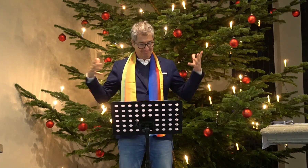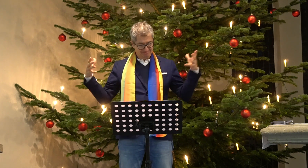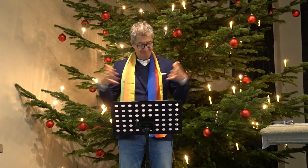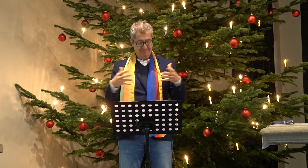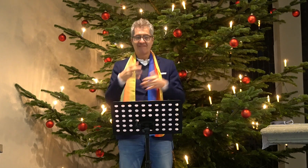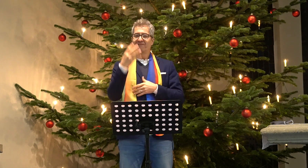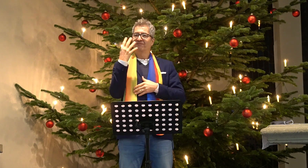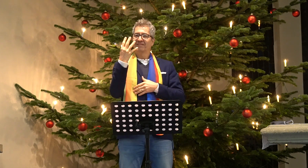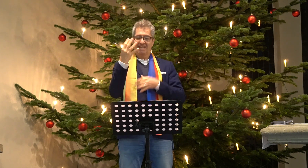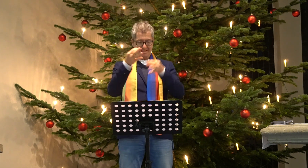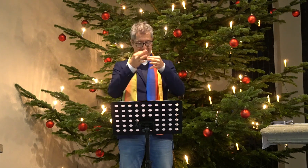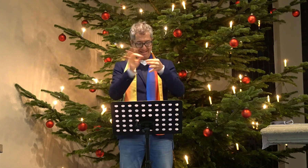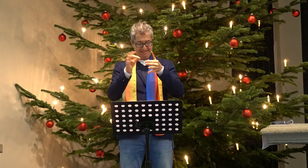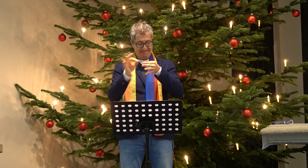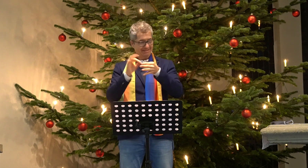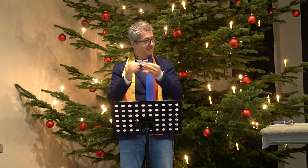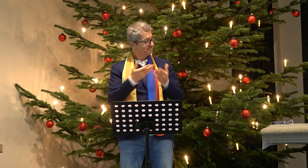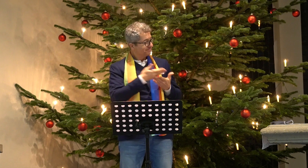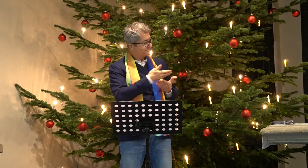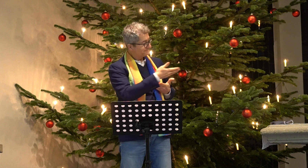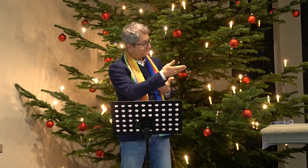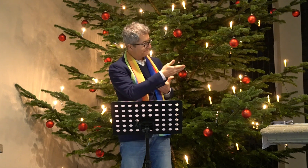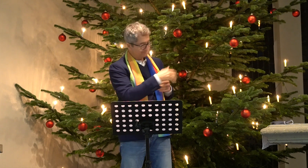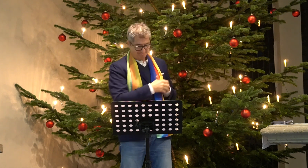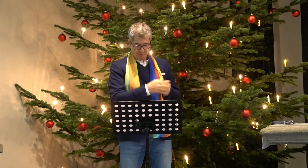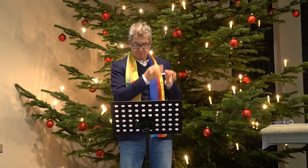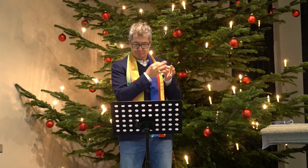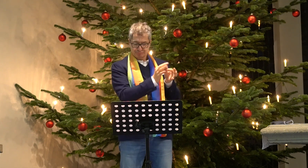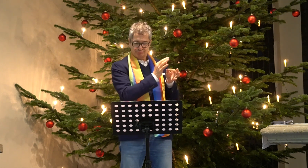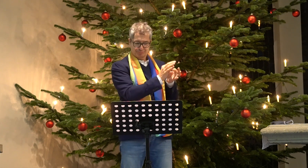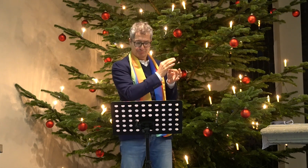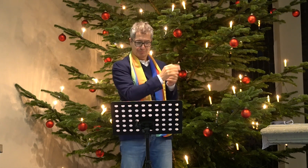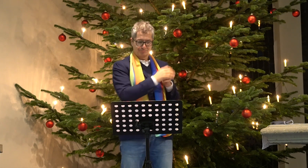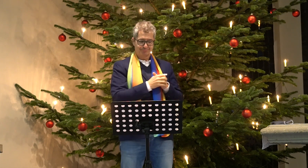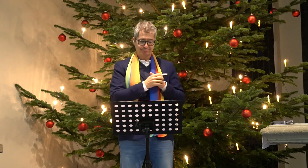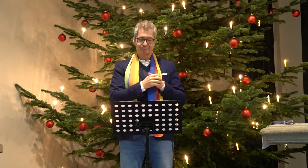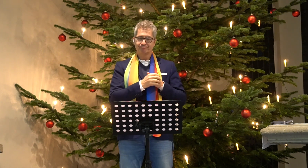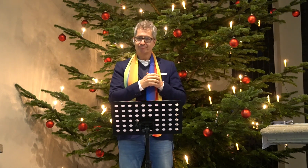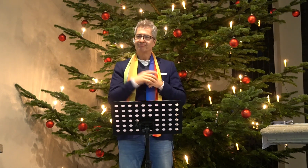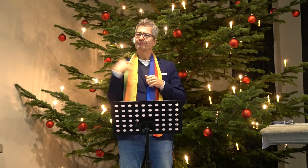Jetzt, wir wollen die vier Kerzen am Adventskranz anzünden.